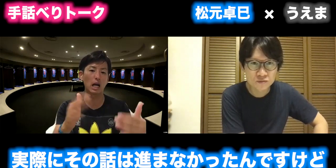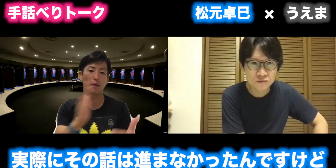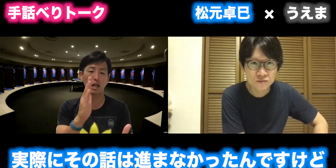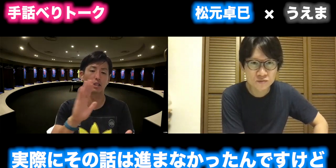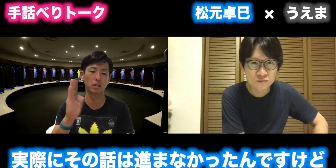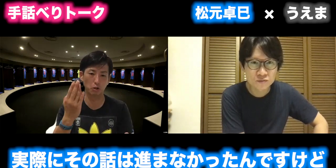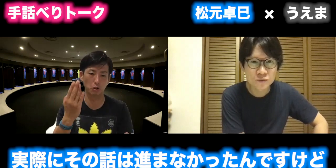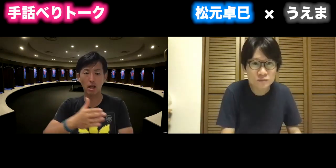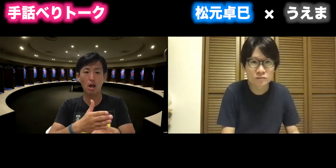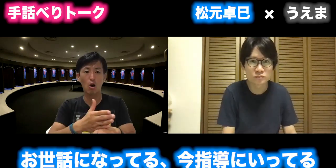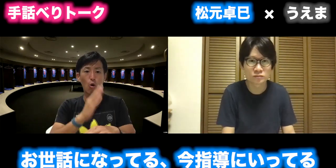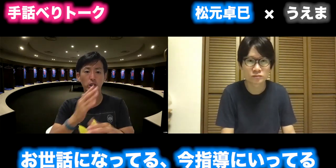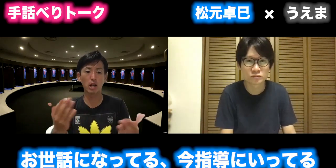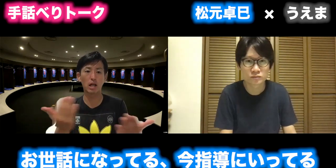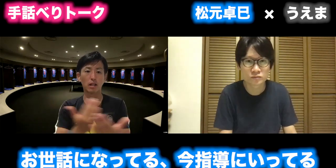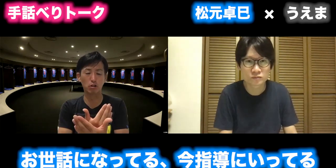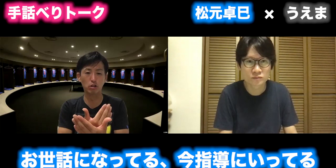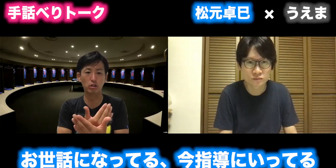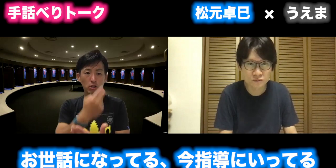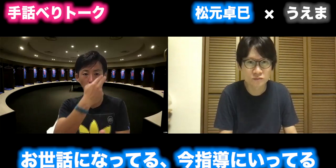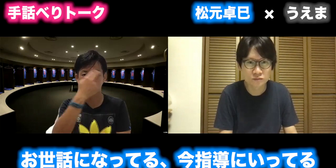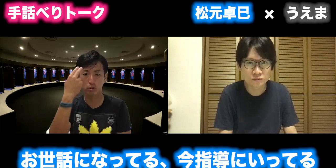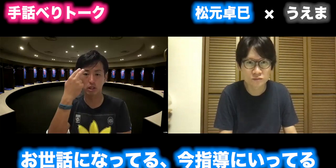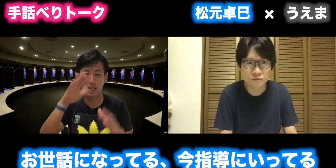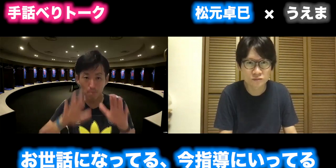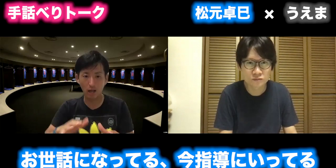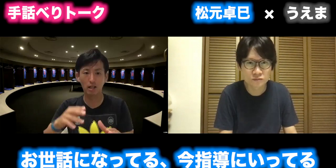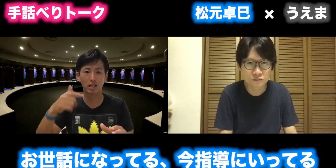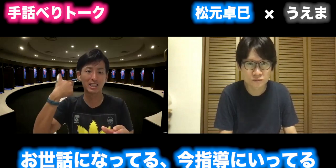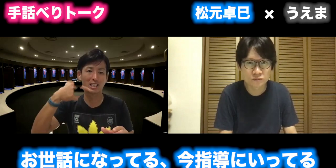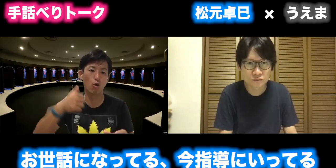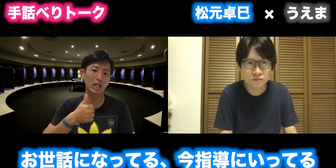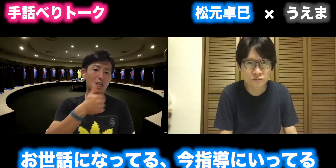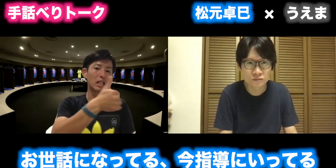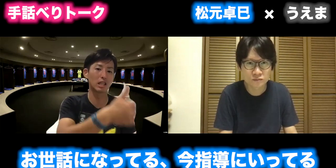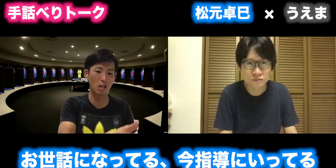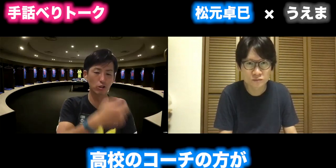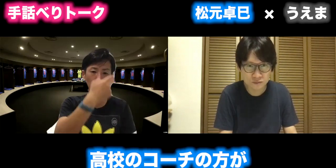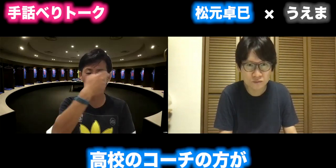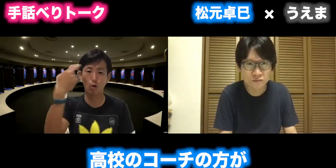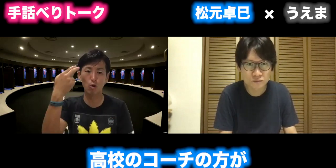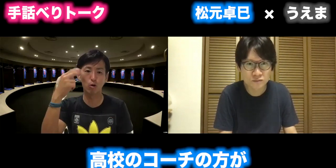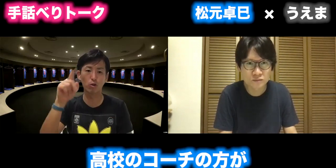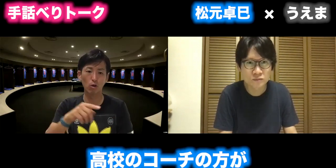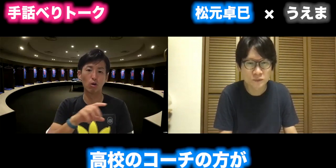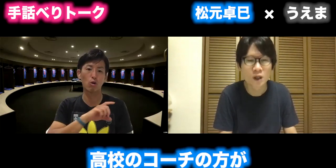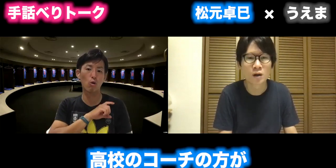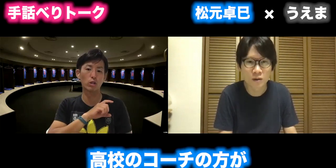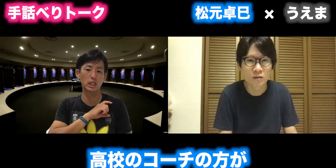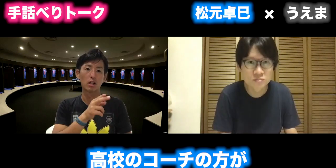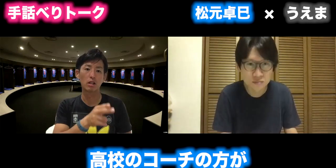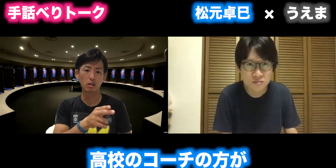進まなかったんですけどお世話になっている今指導に入ってる高校の